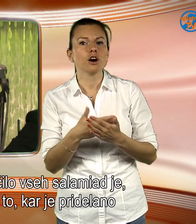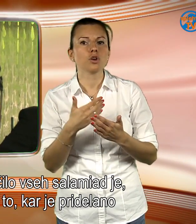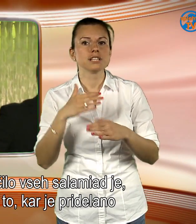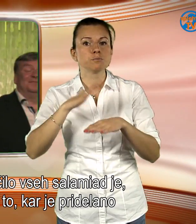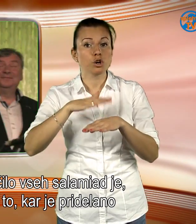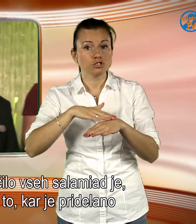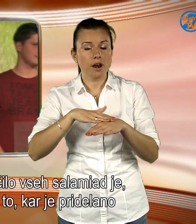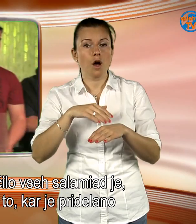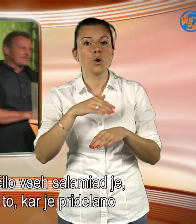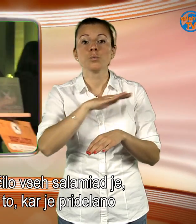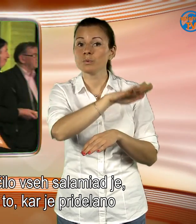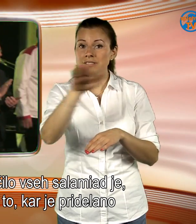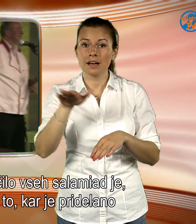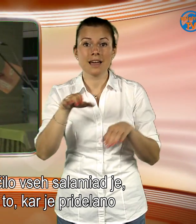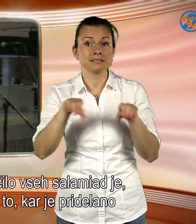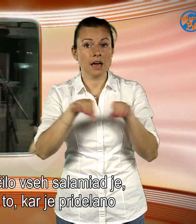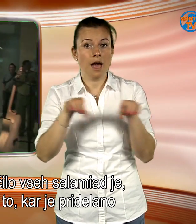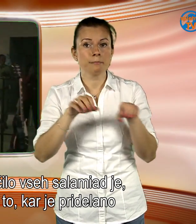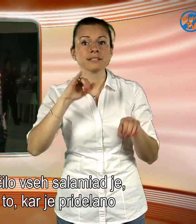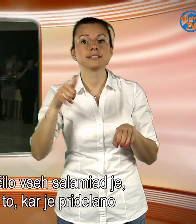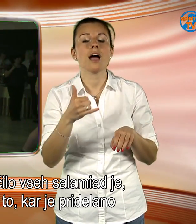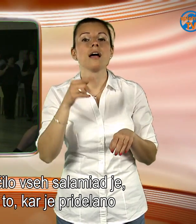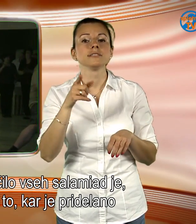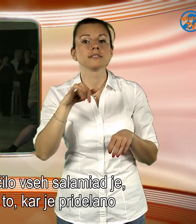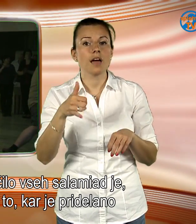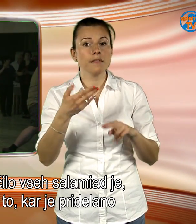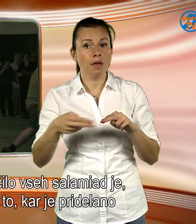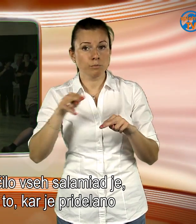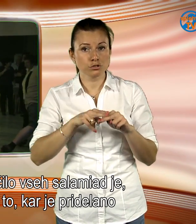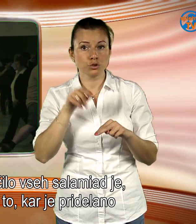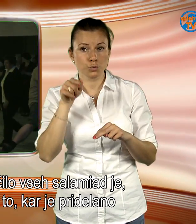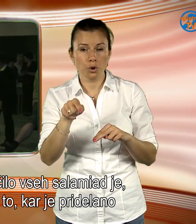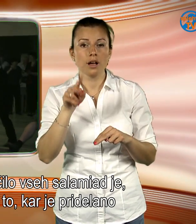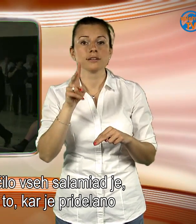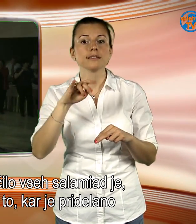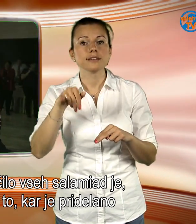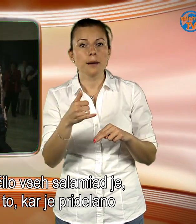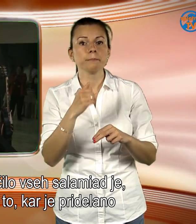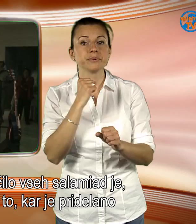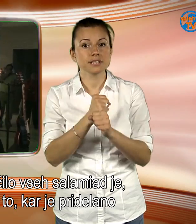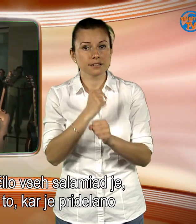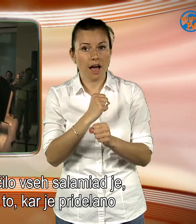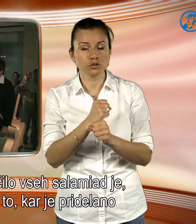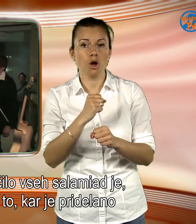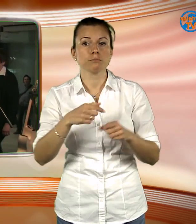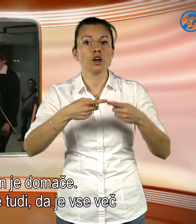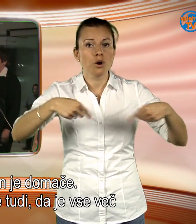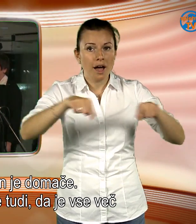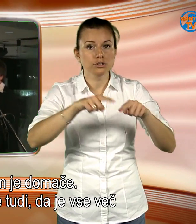Temeljno sporočilo vseh salamijad je, da je najboljše to, kar je pridelano lokalno in je domače.